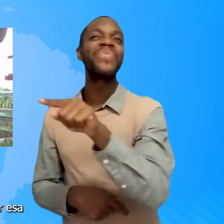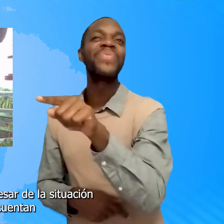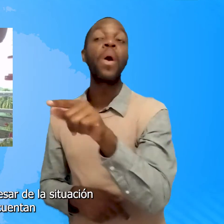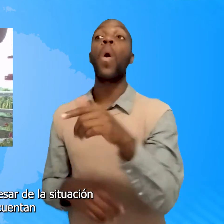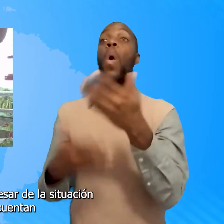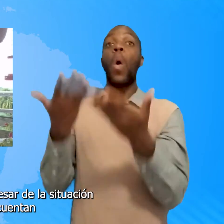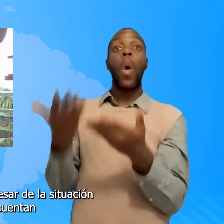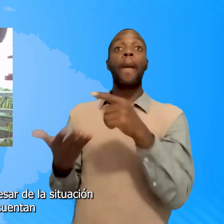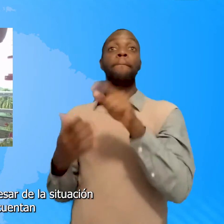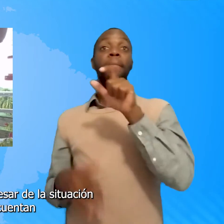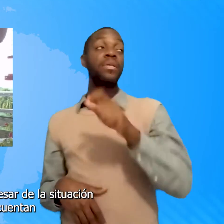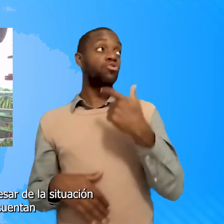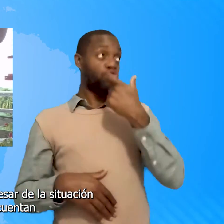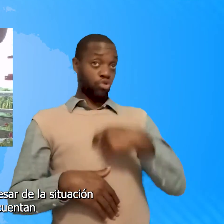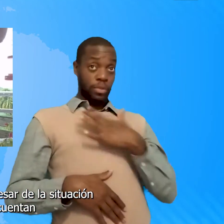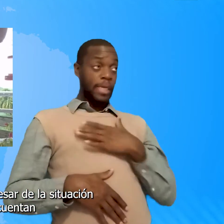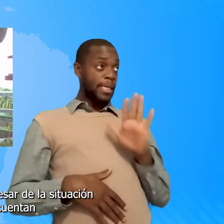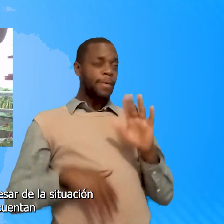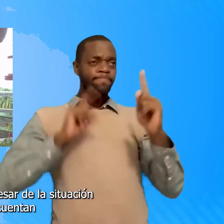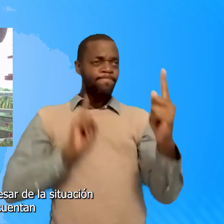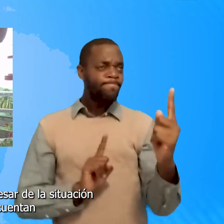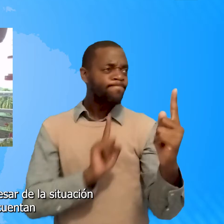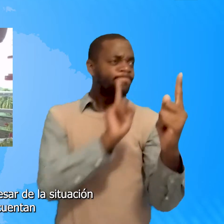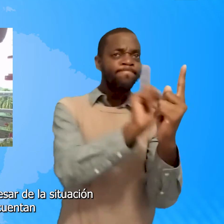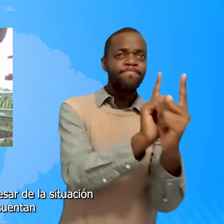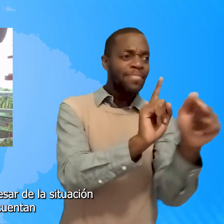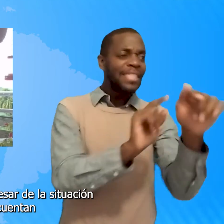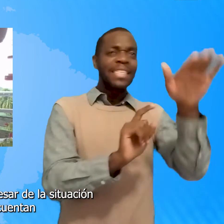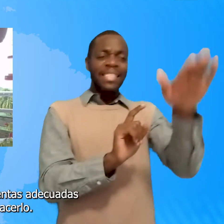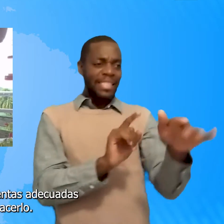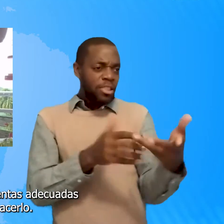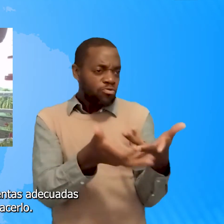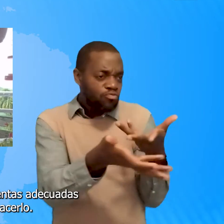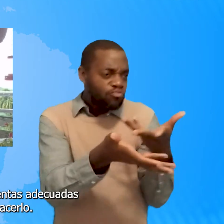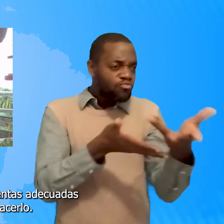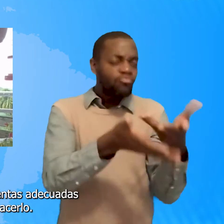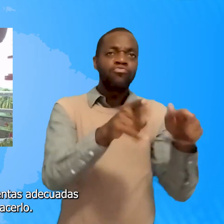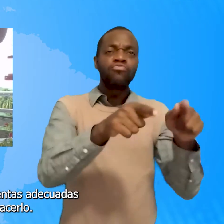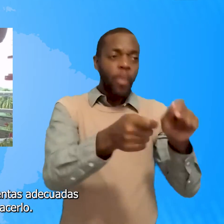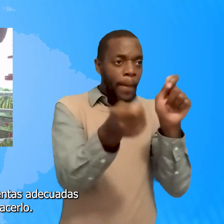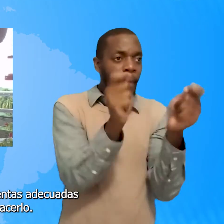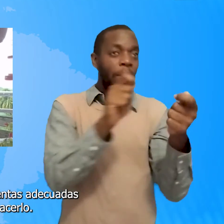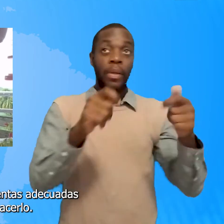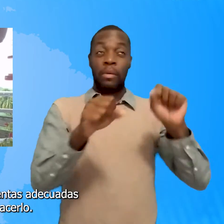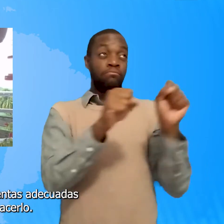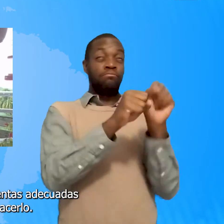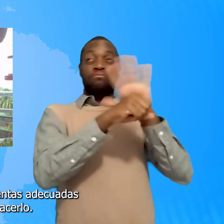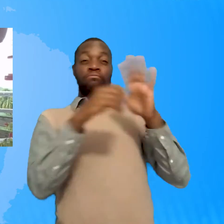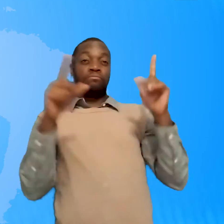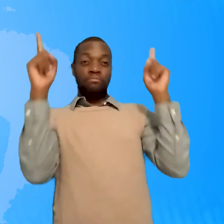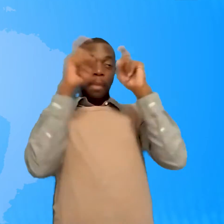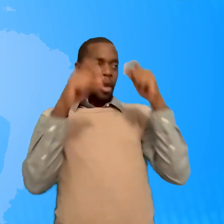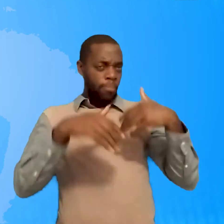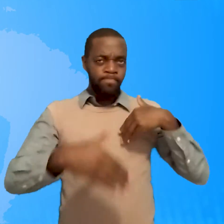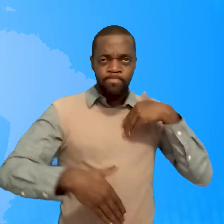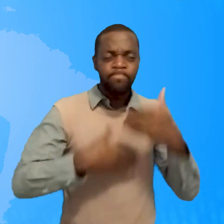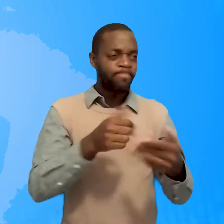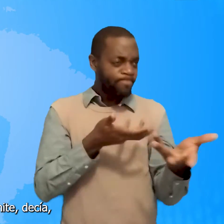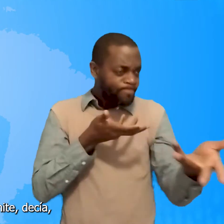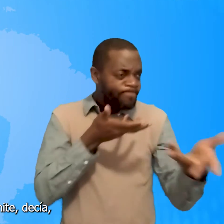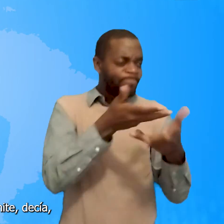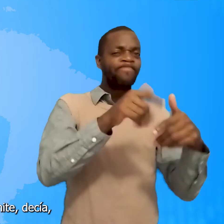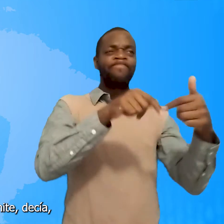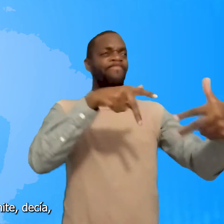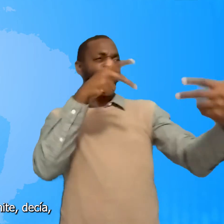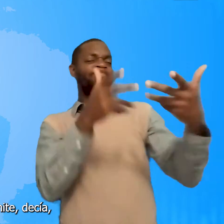lograr esa transformación a pesar de la situación y que cuentan con las herramientas adecuadas para hacerlo.